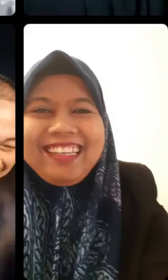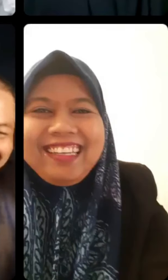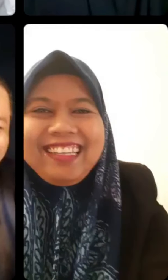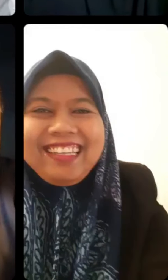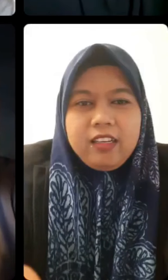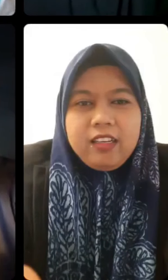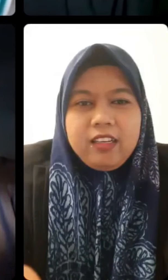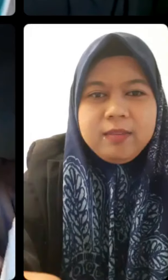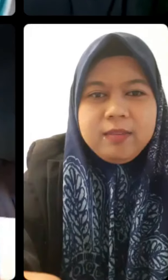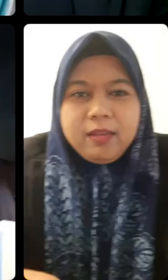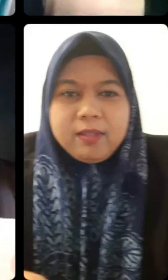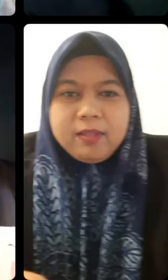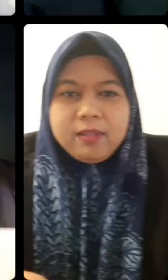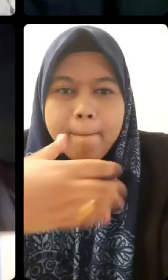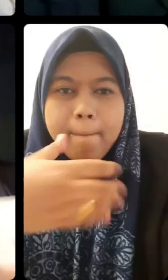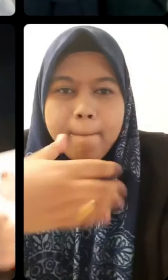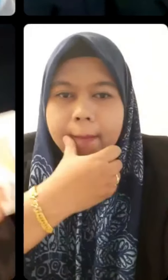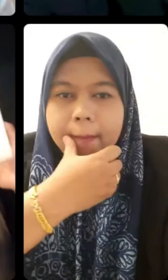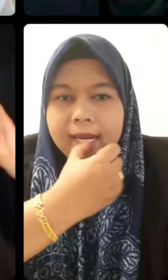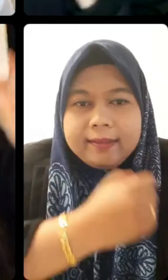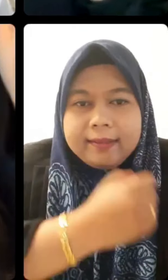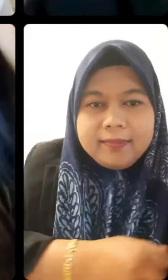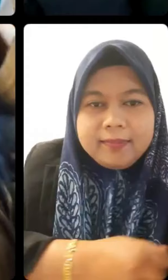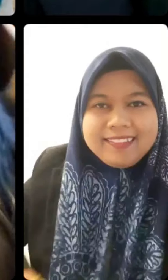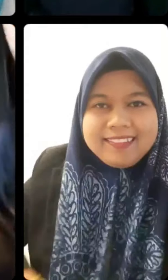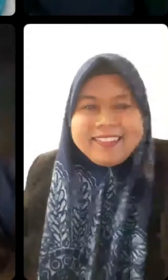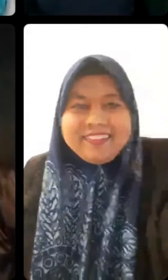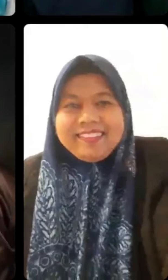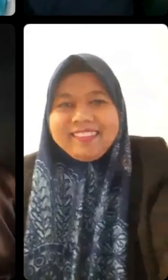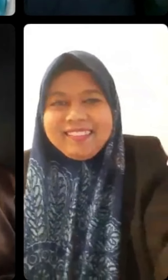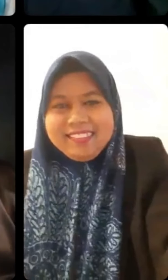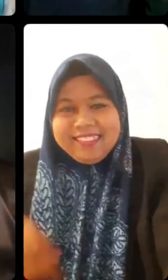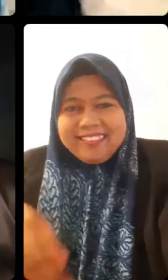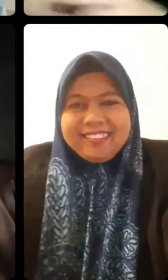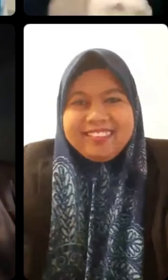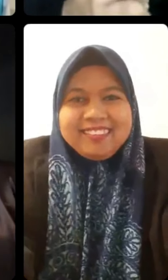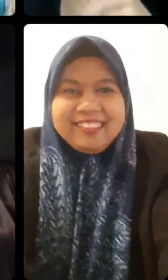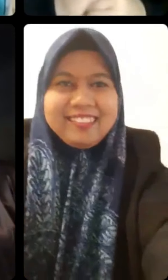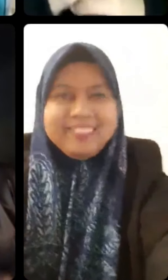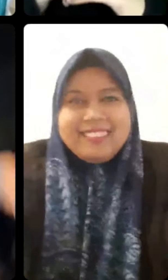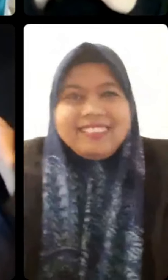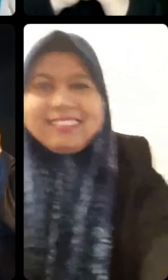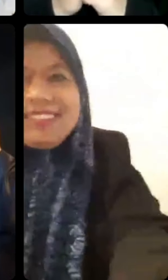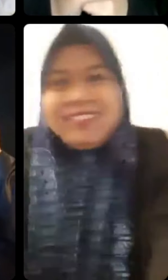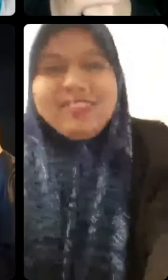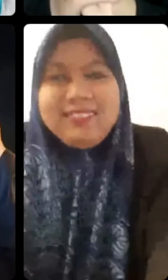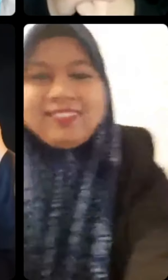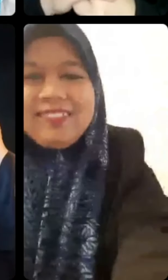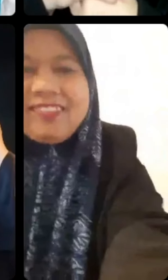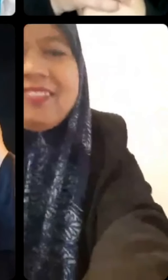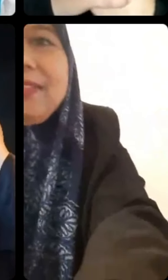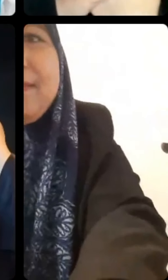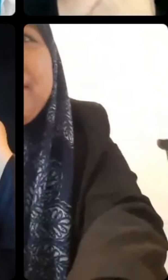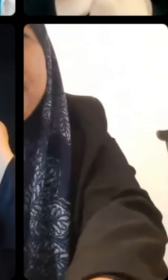Oke, selamat datang. Akhirnya berjaya mas. Alhamdulillah, oke. Kita boleh like.